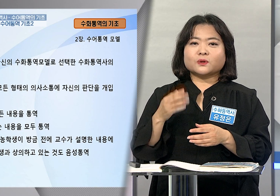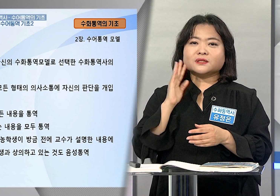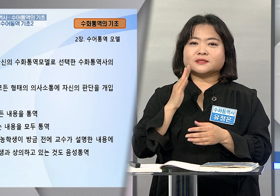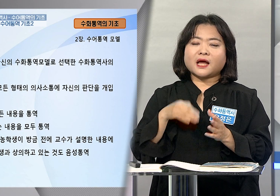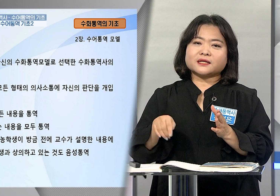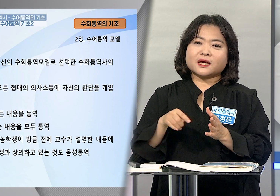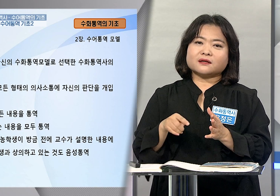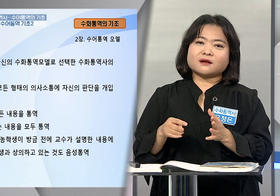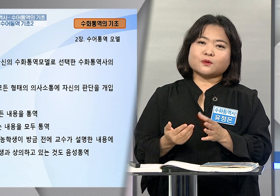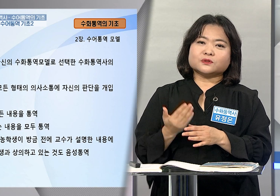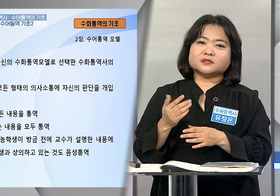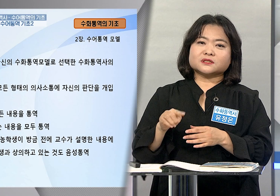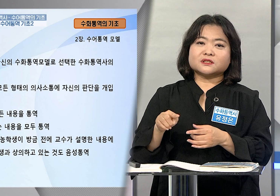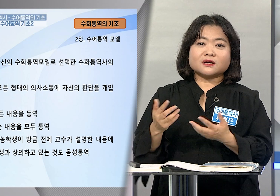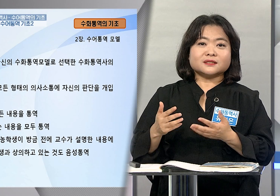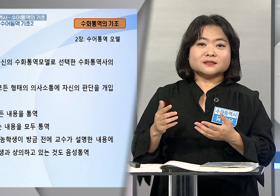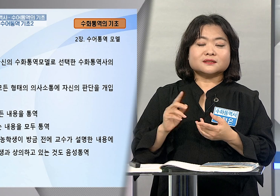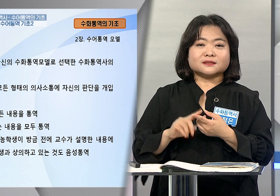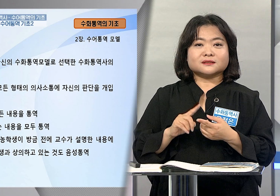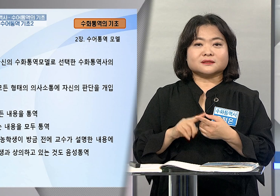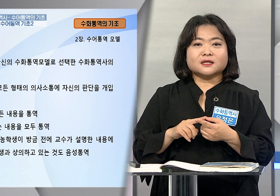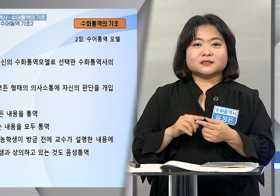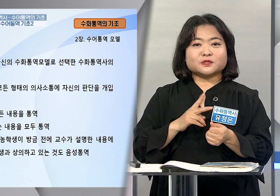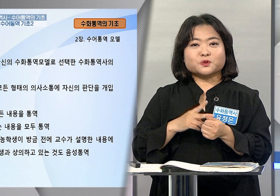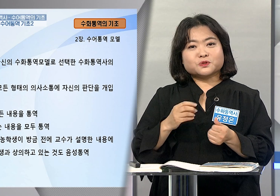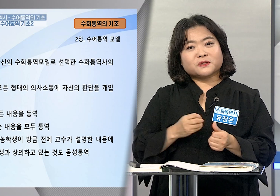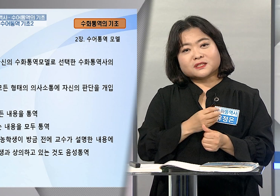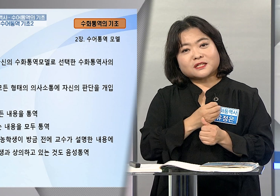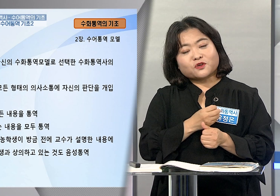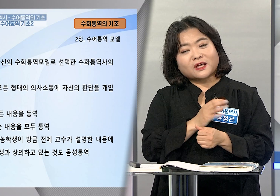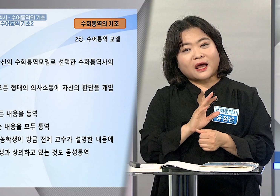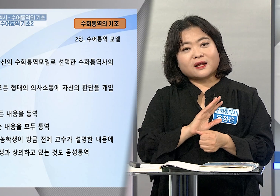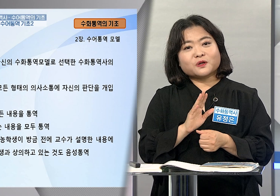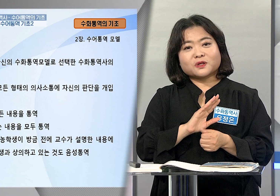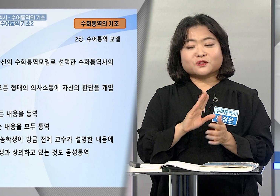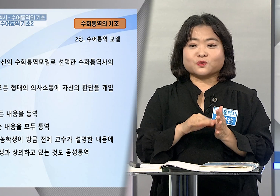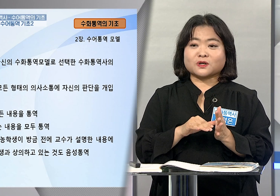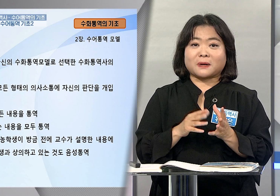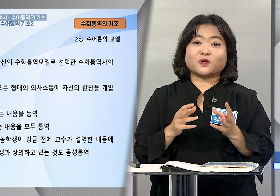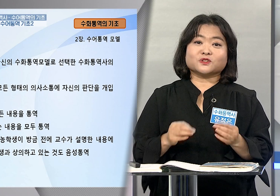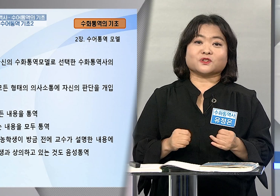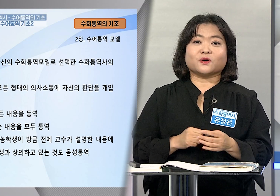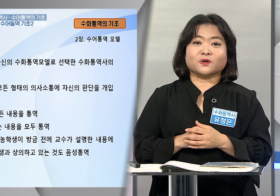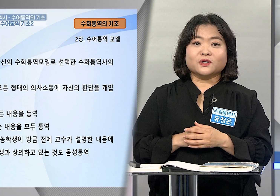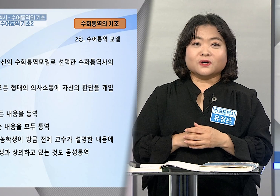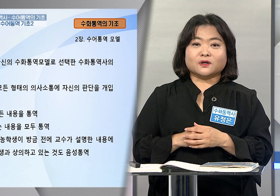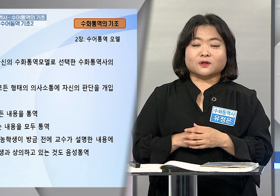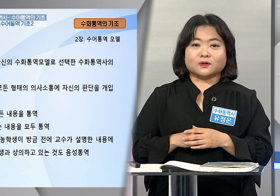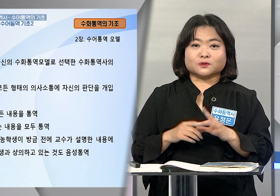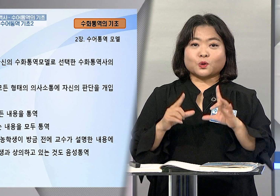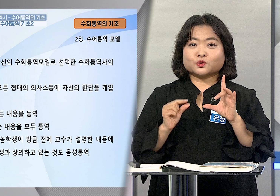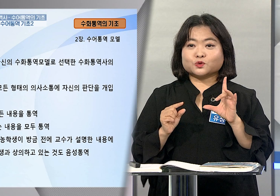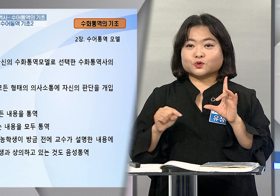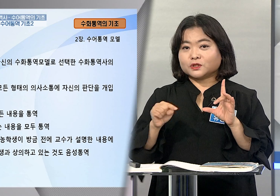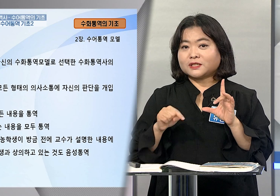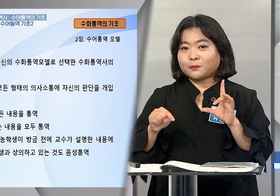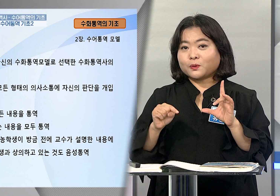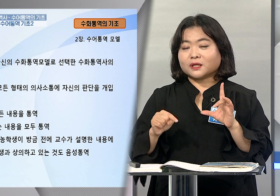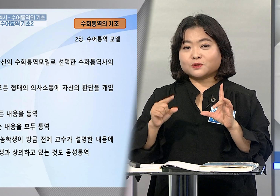농인들 사이에 일어나고 있는 그러한 일들은 사실 교수님한테 잘 전달 안 하게 되는 경우가 많거든요. 소수이다 보니